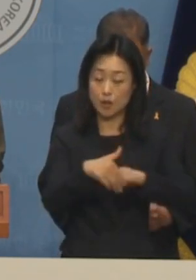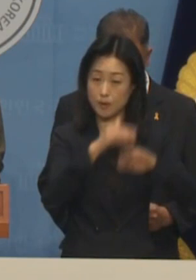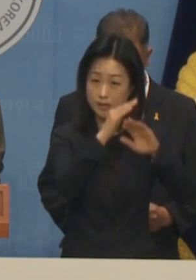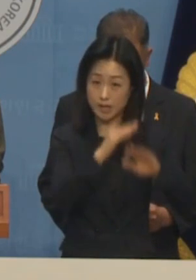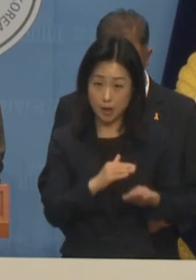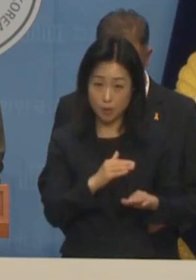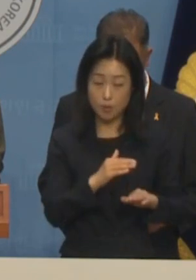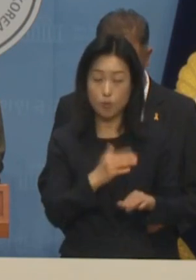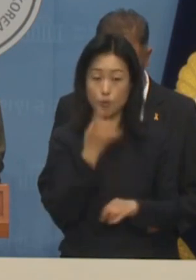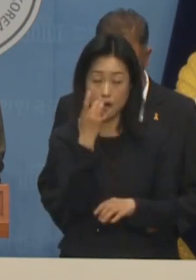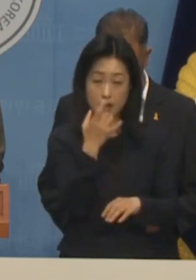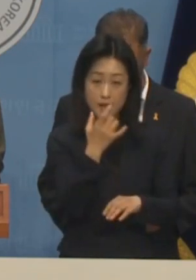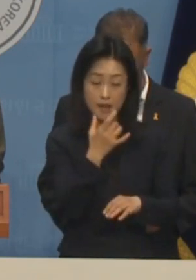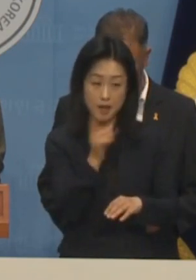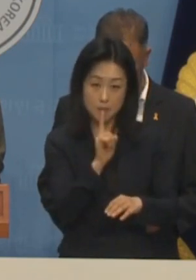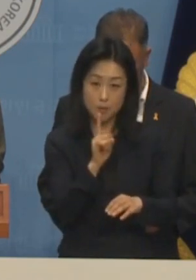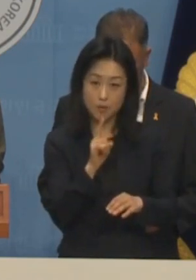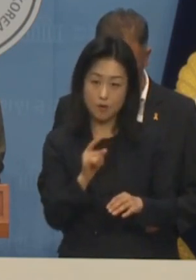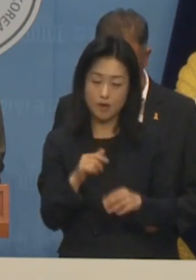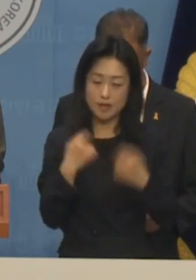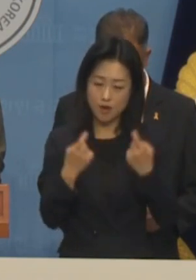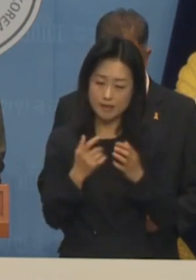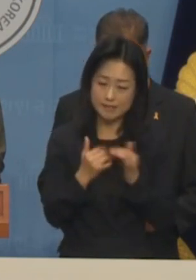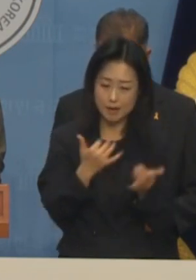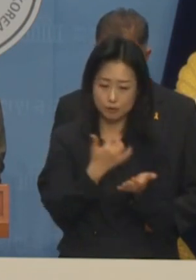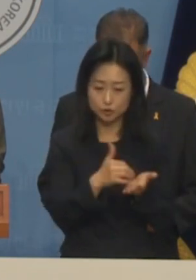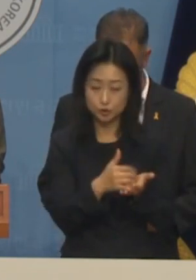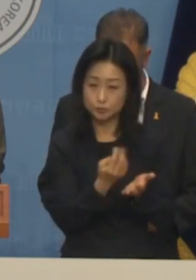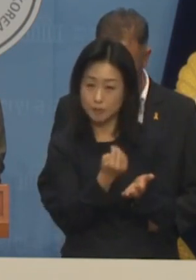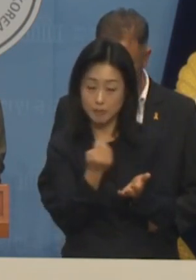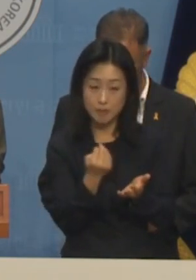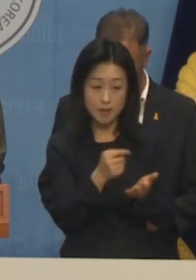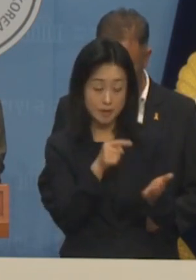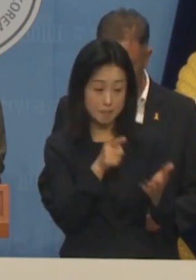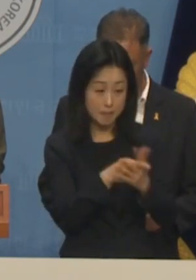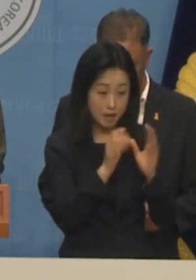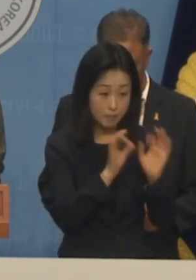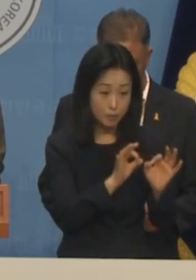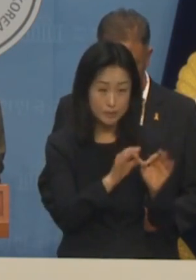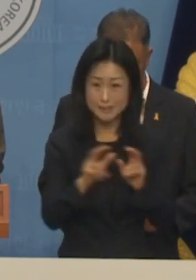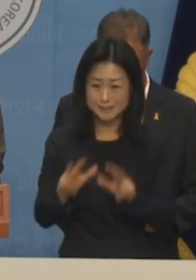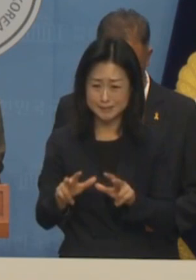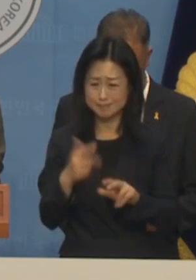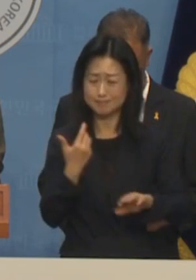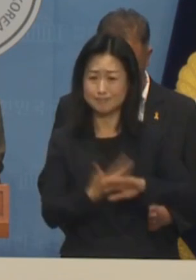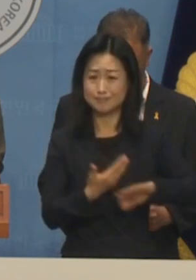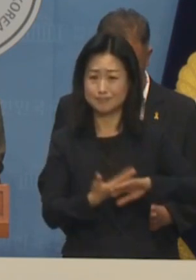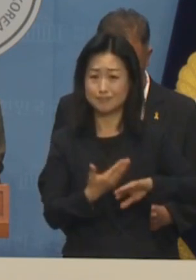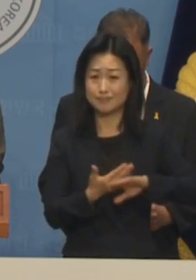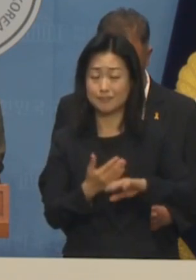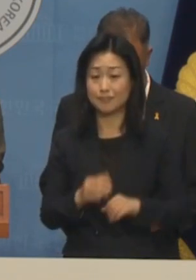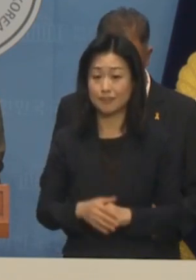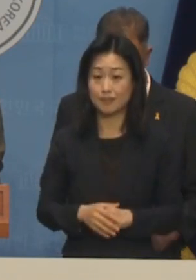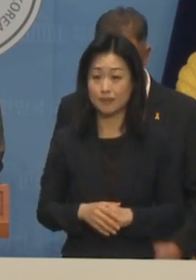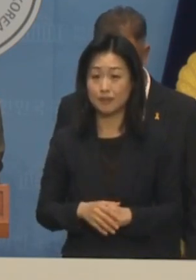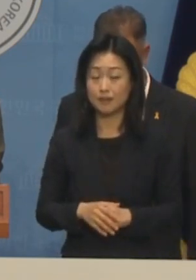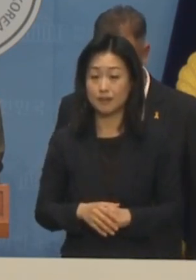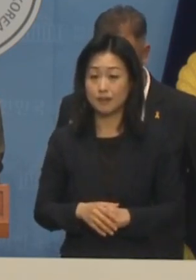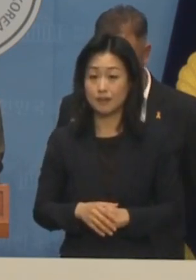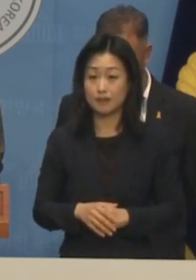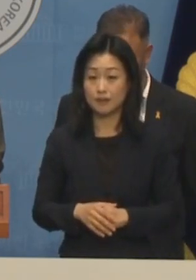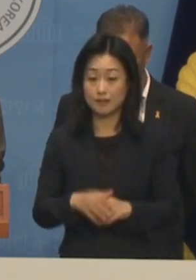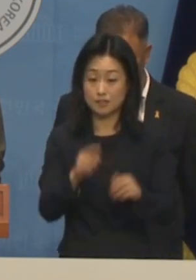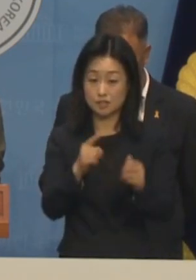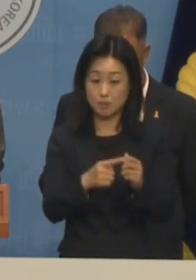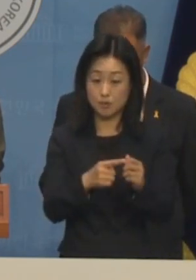예측에 따르더라도 현 제주공항의 1.5배에 이르는 제2공항 건설은 불필요하게